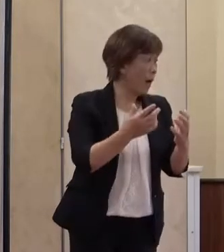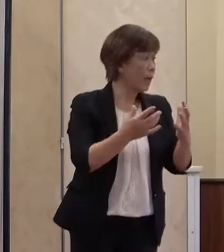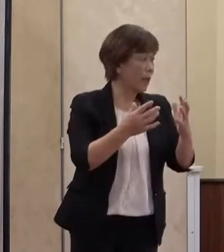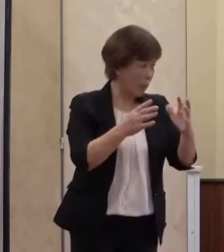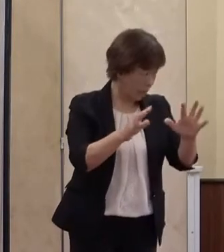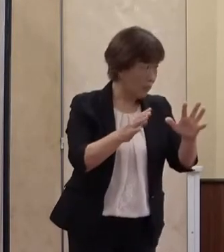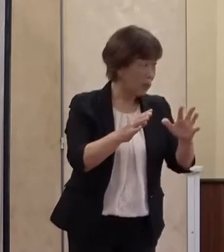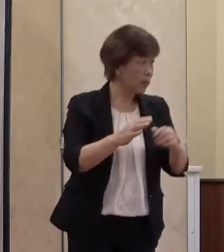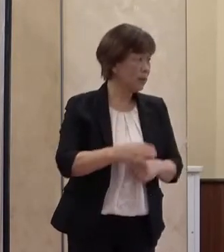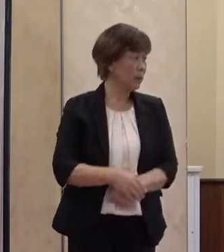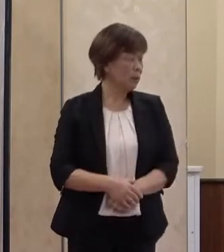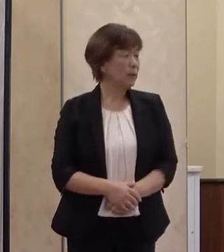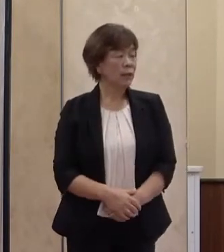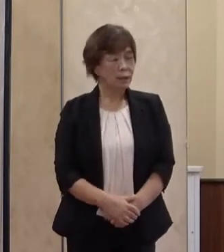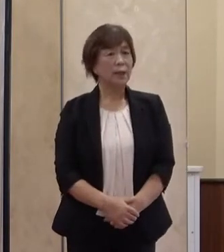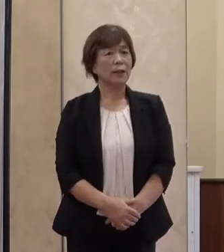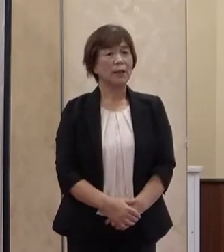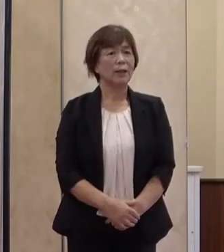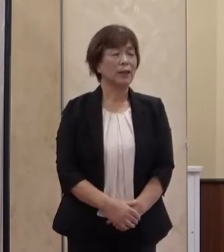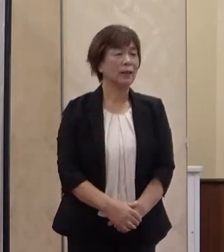わかりました、ありがとうございます。